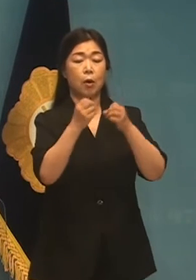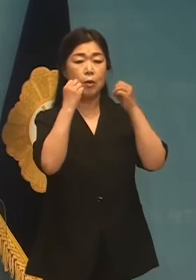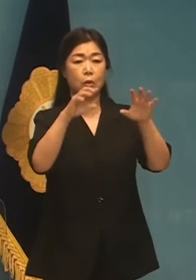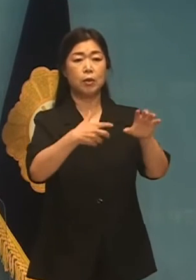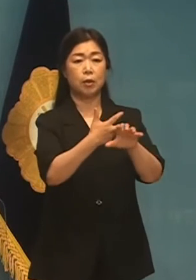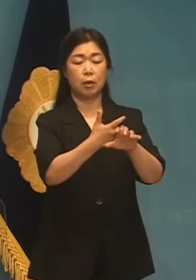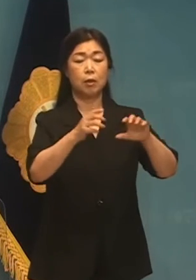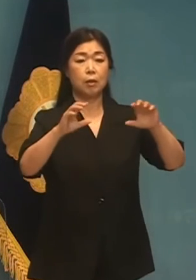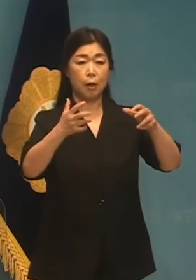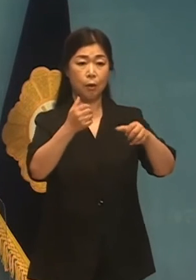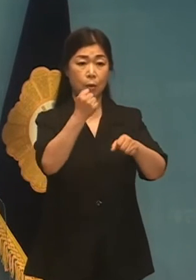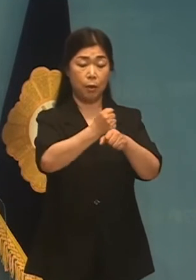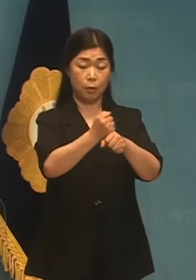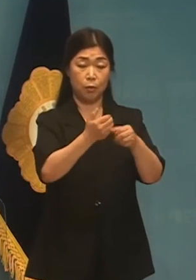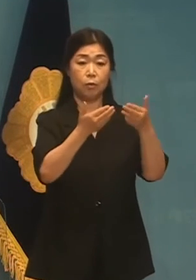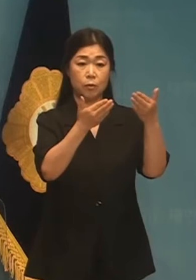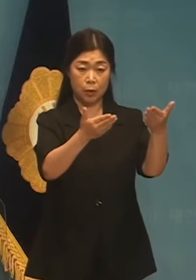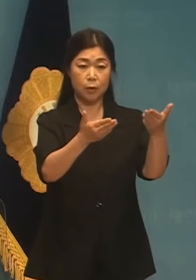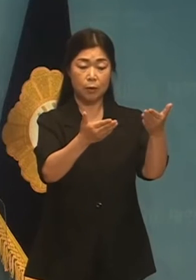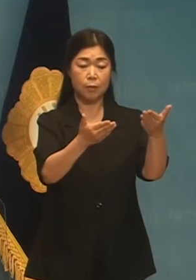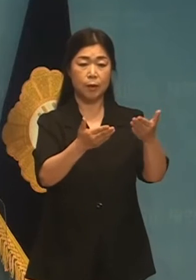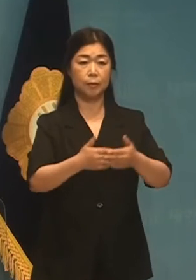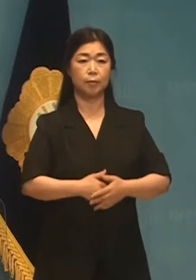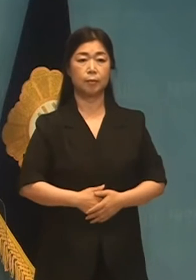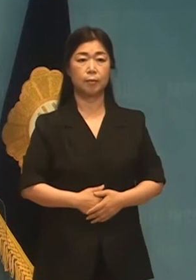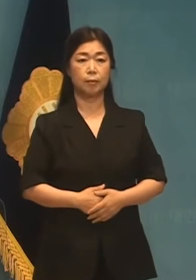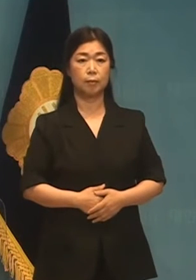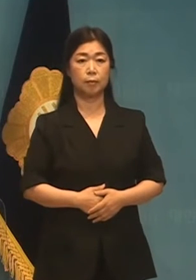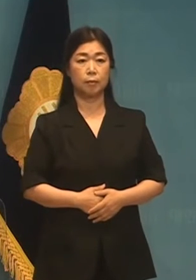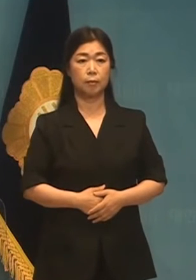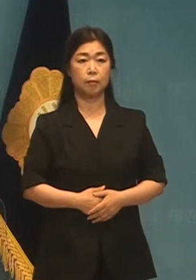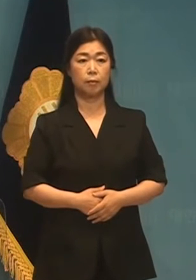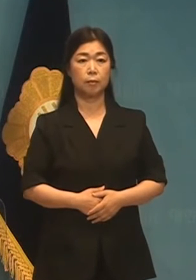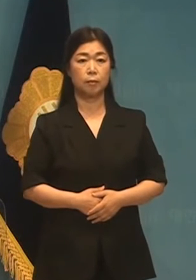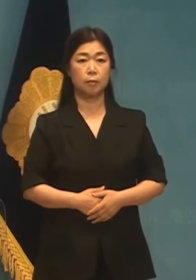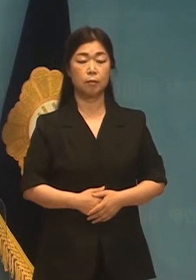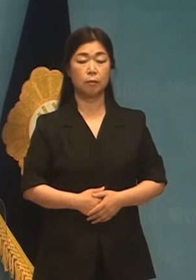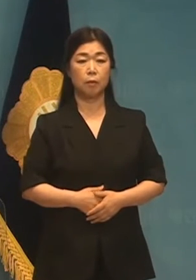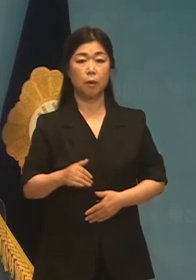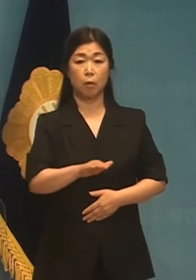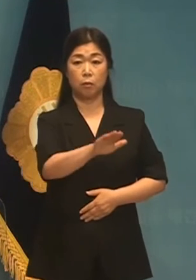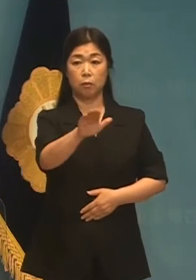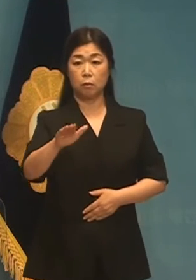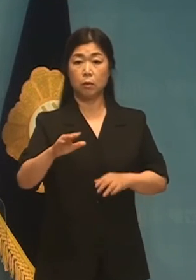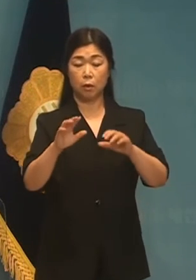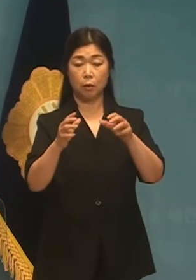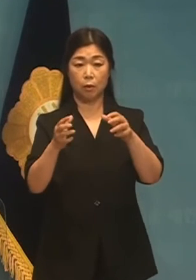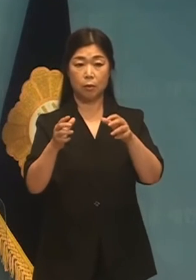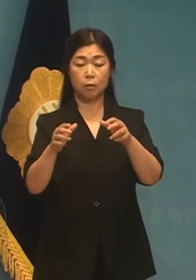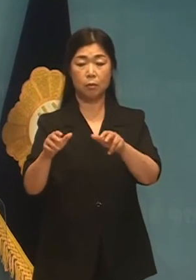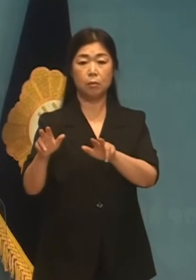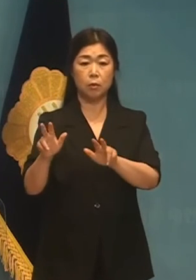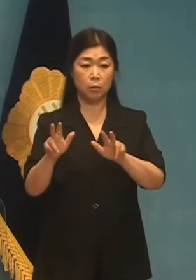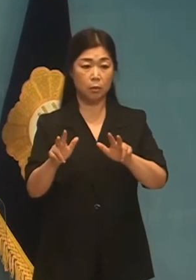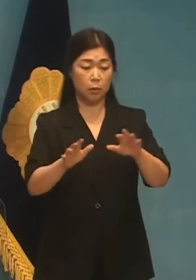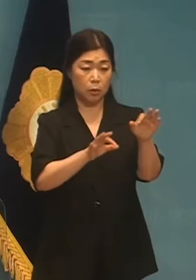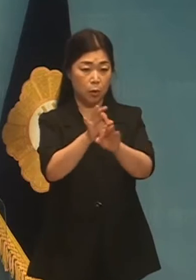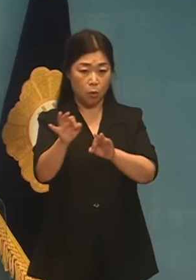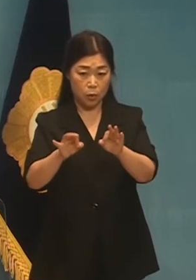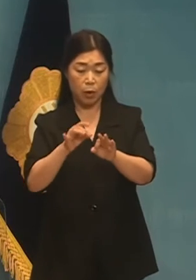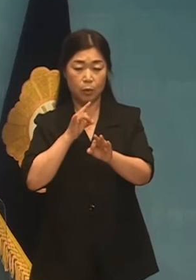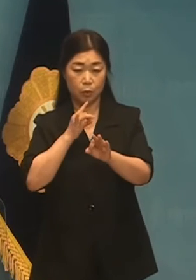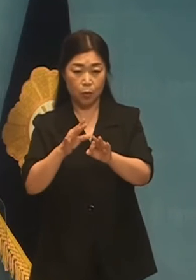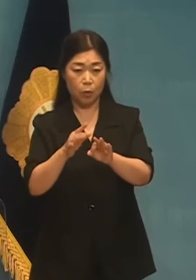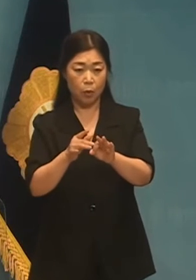혁신 국가로 저 추미애가 만들어내겠습니다. 우리나라는 지금 경제뿐만